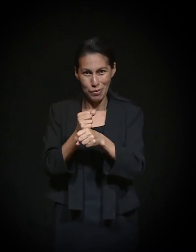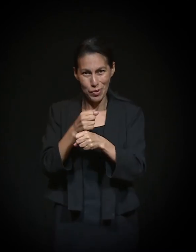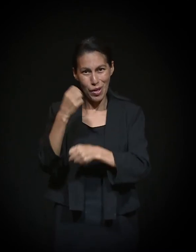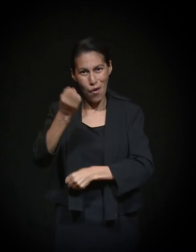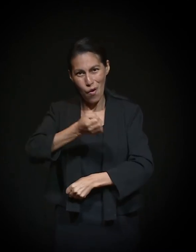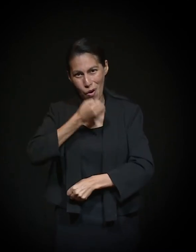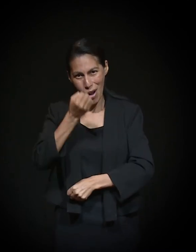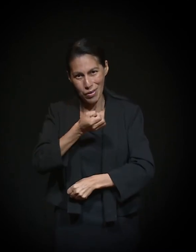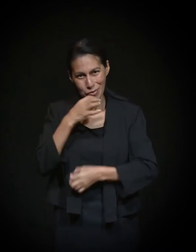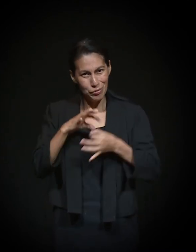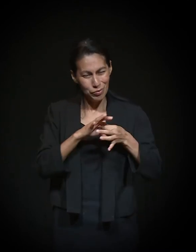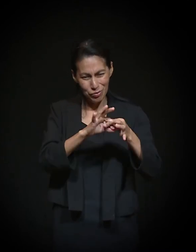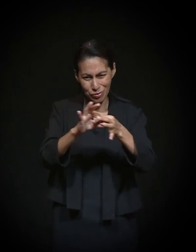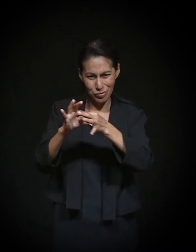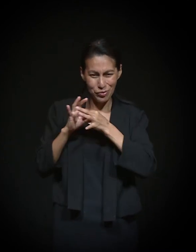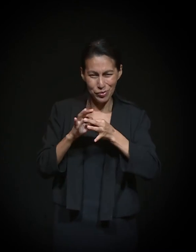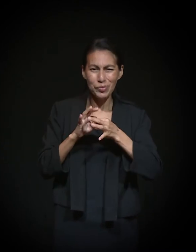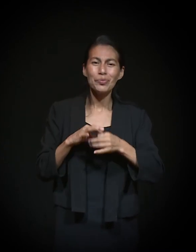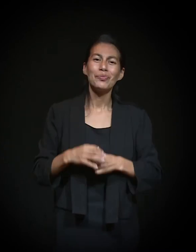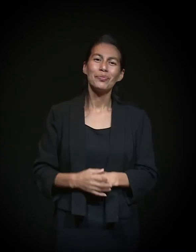que estés.